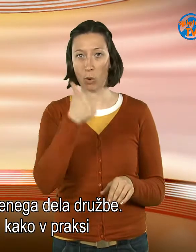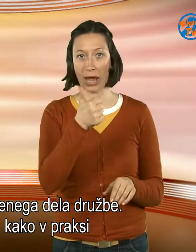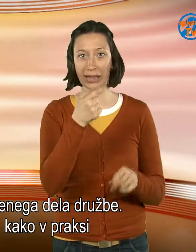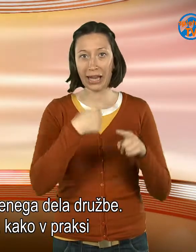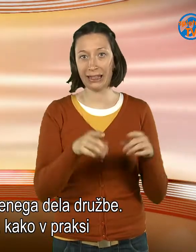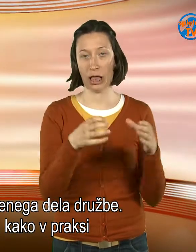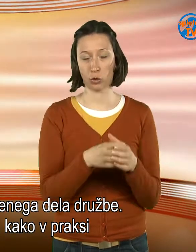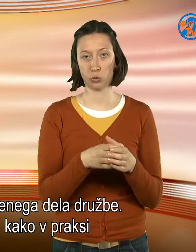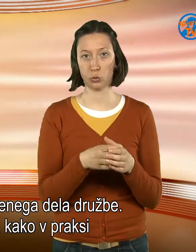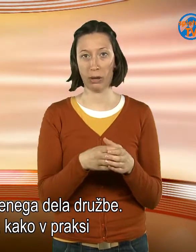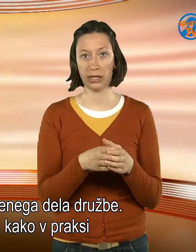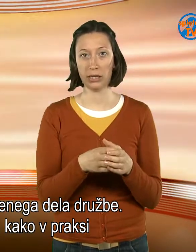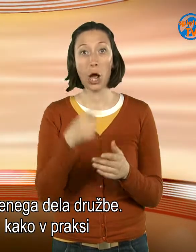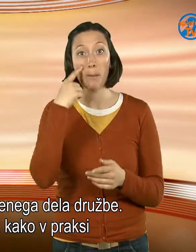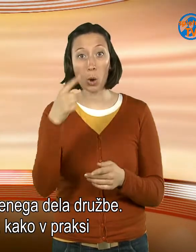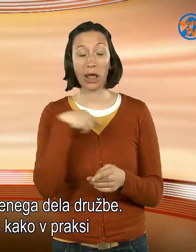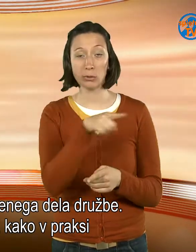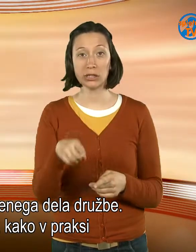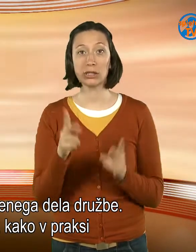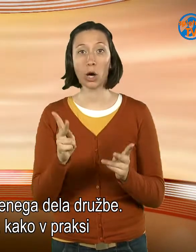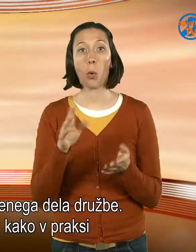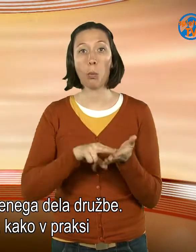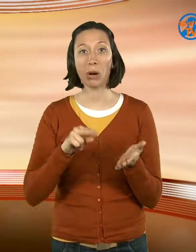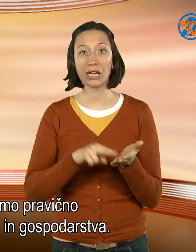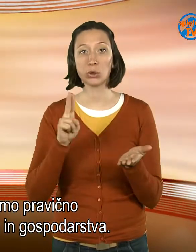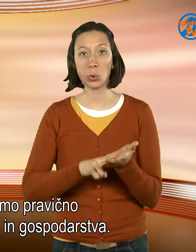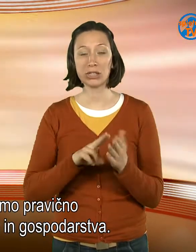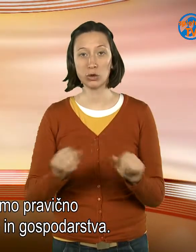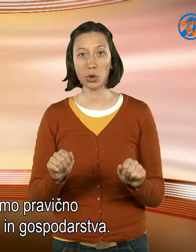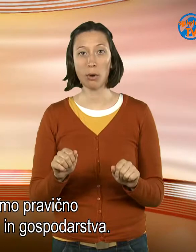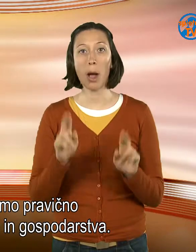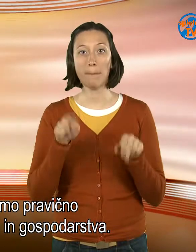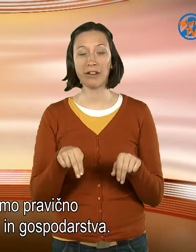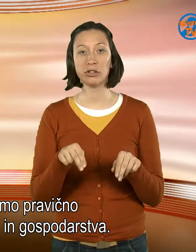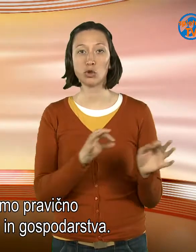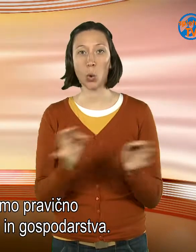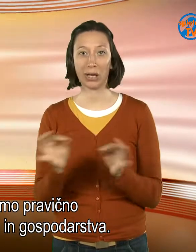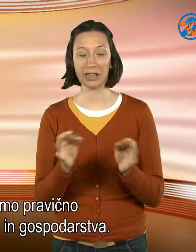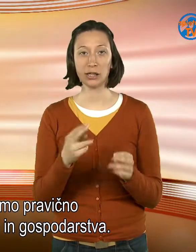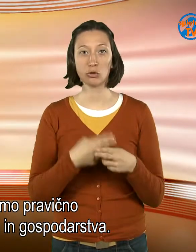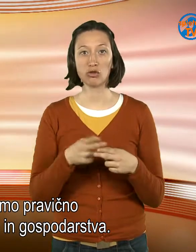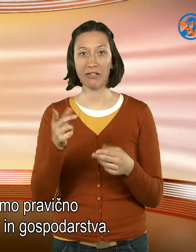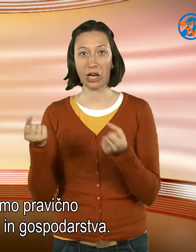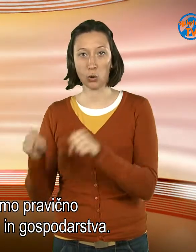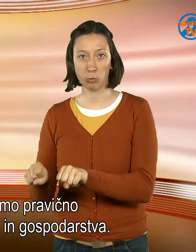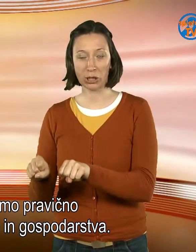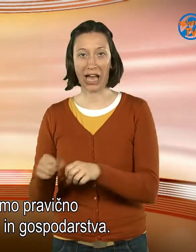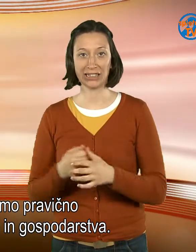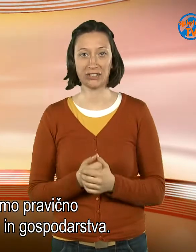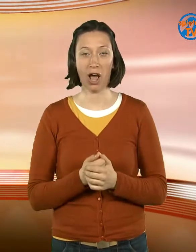samo enega dela družbe. Poglejmo si, kako v praksi uresničujemo pravično ureditev države in gospodarstva.